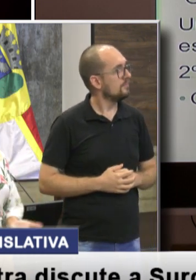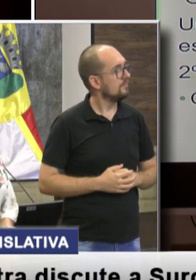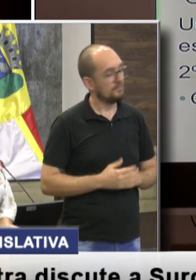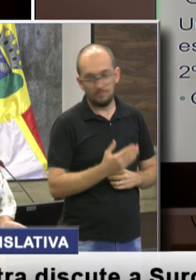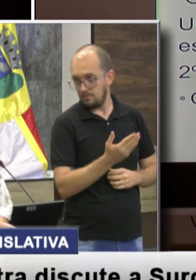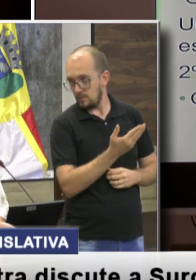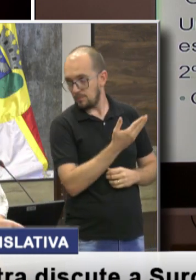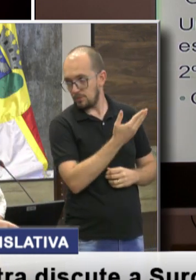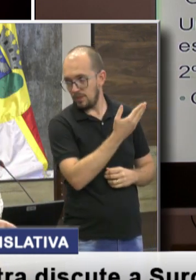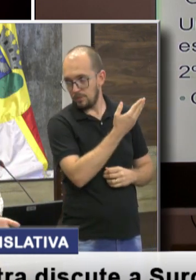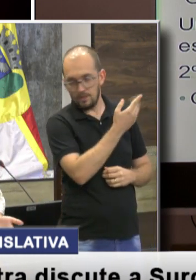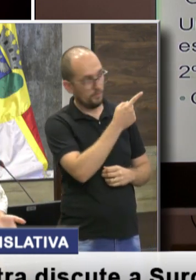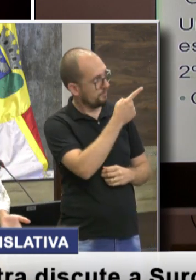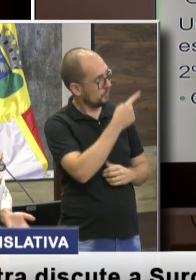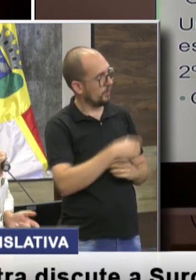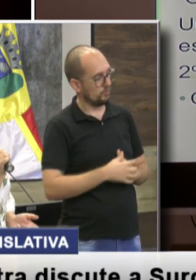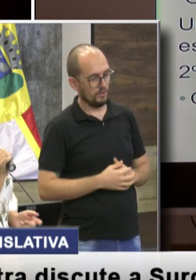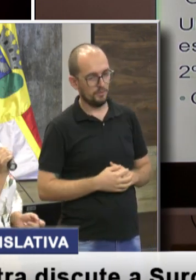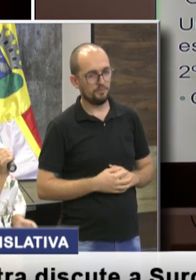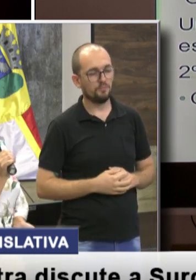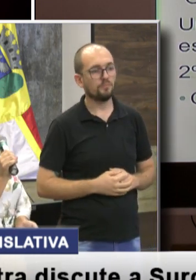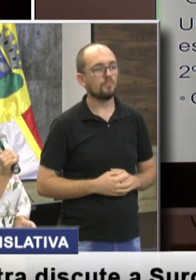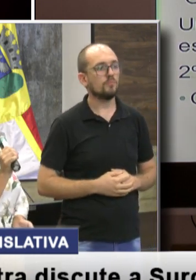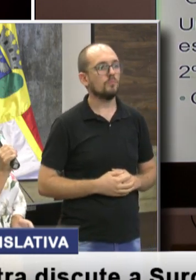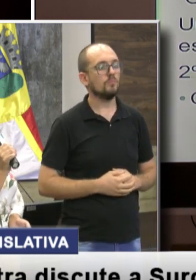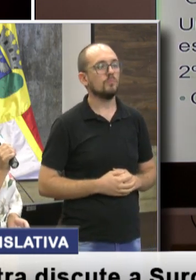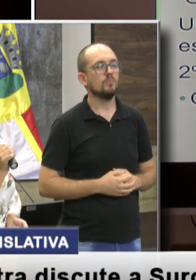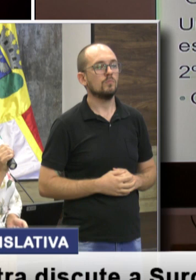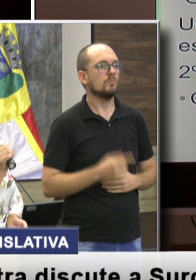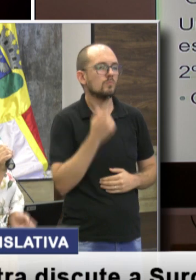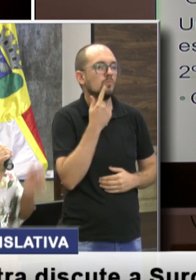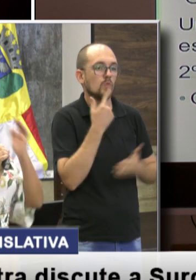contando uma história real, tá?